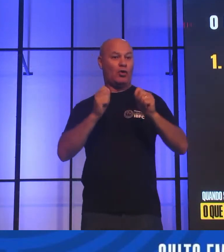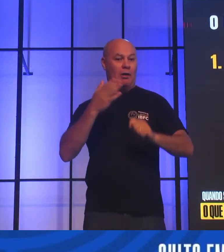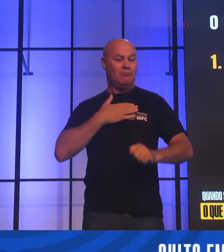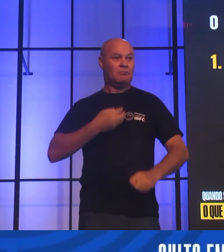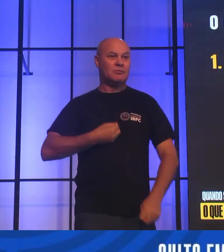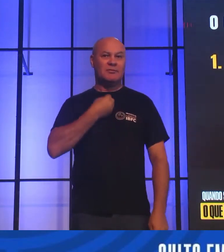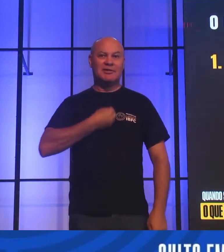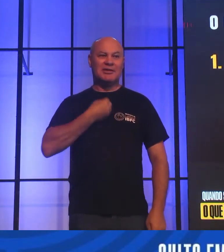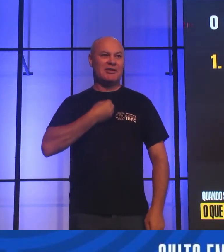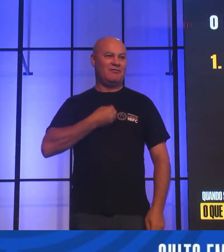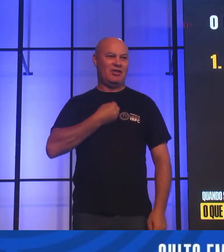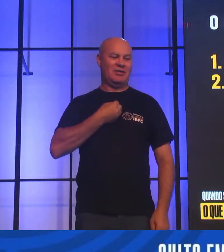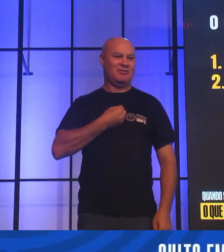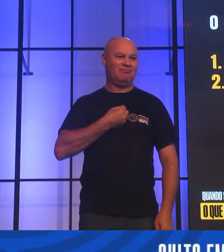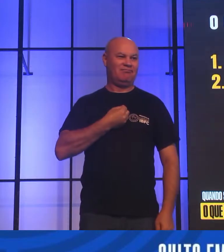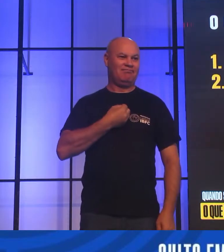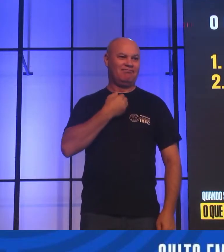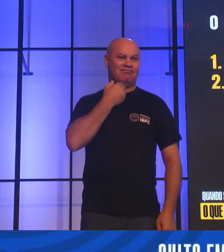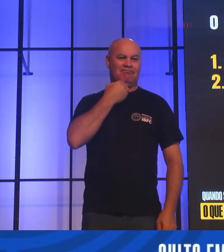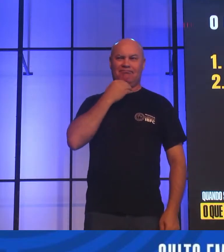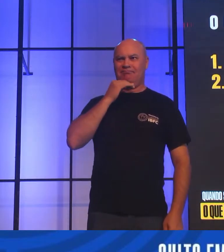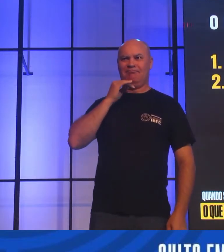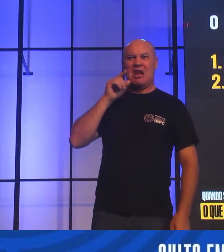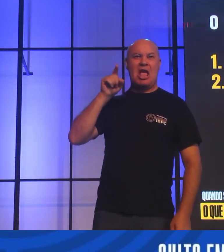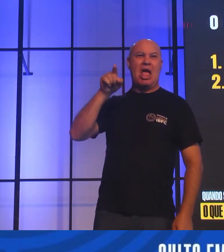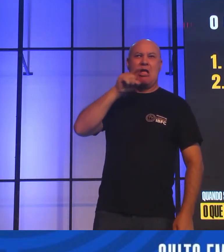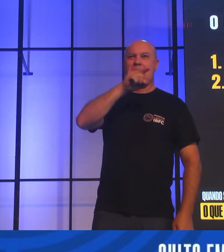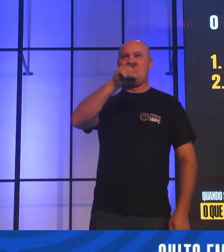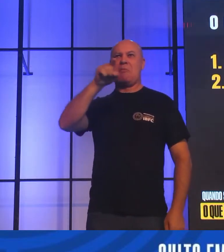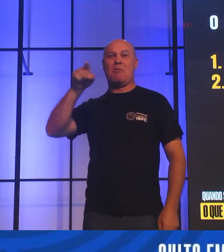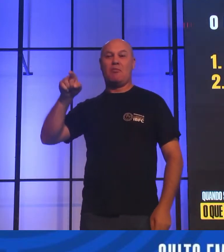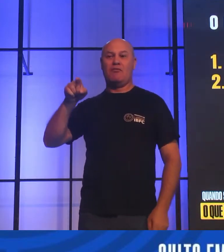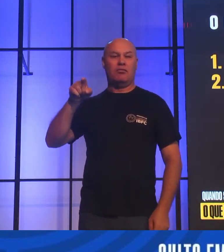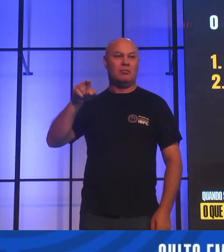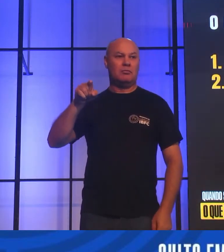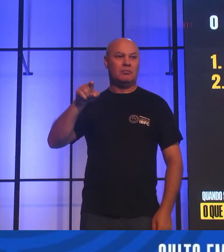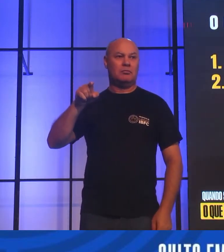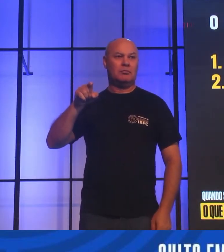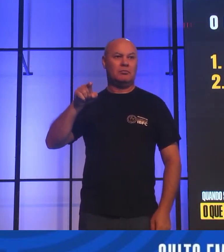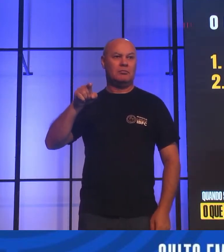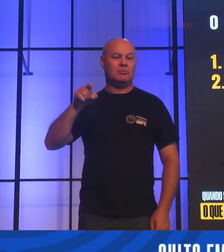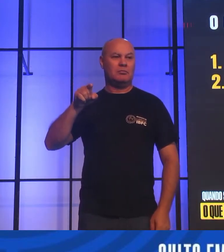Segundo, recuse a defender-se culpando os outros.